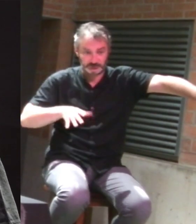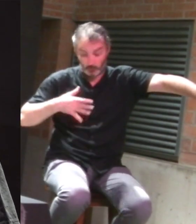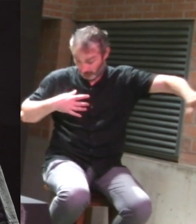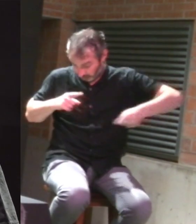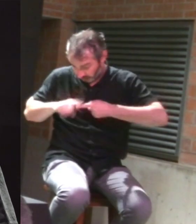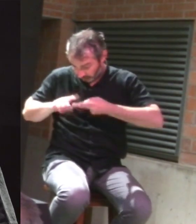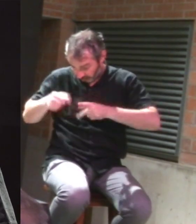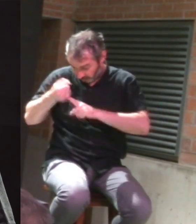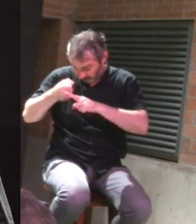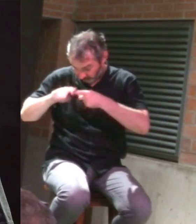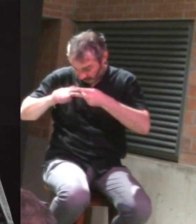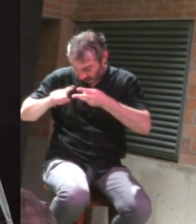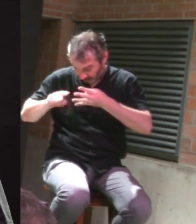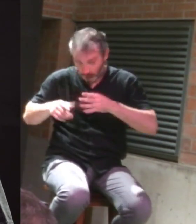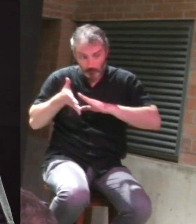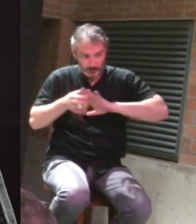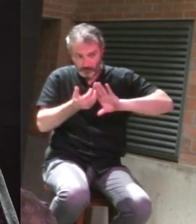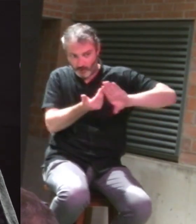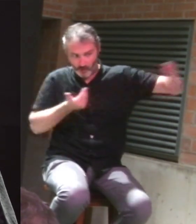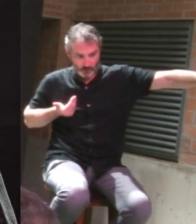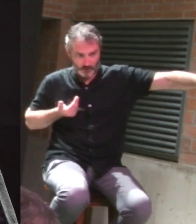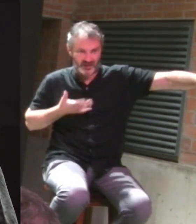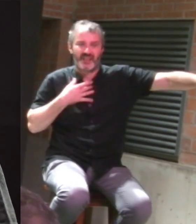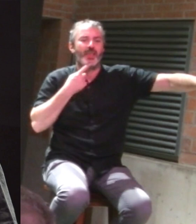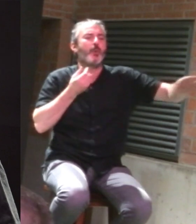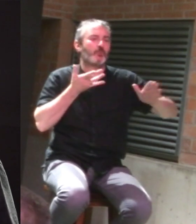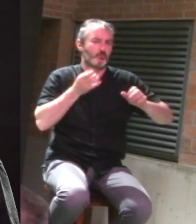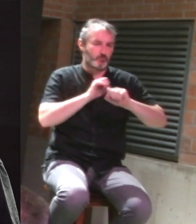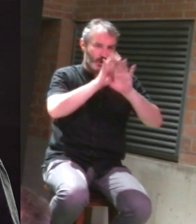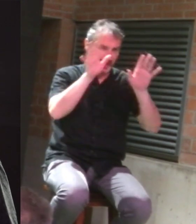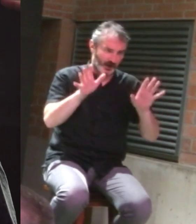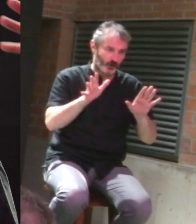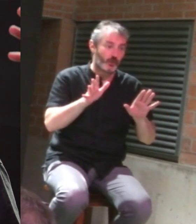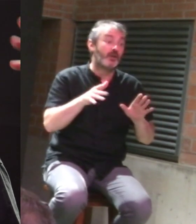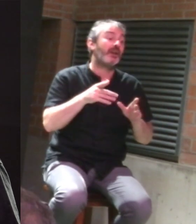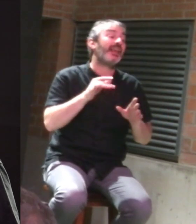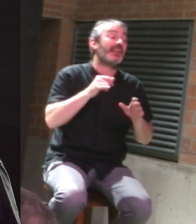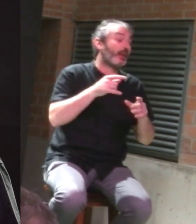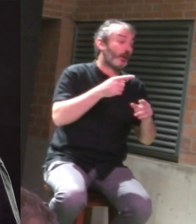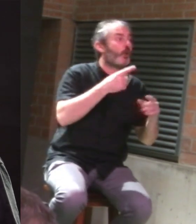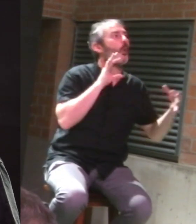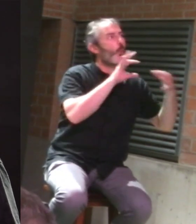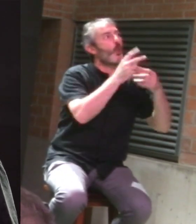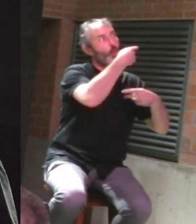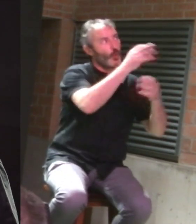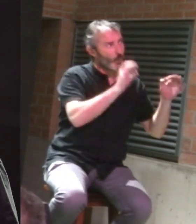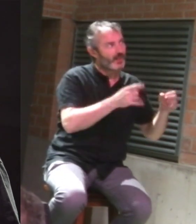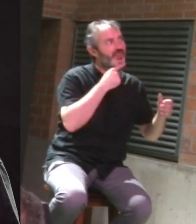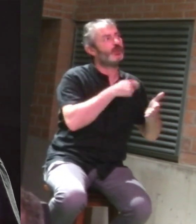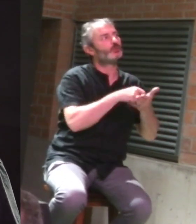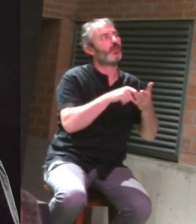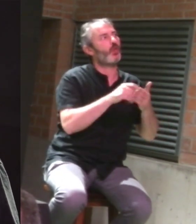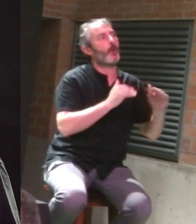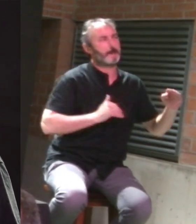las que planteaban la necesidad de estas organizaciones eran bastante clásicas: reducción de la jornada laboral, aumento del